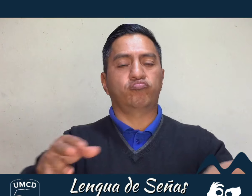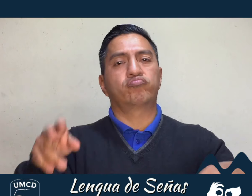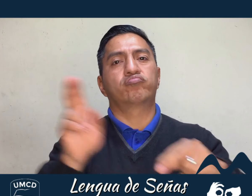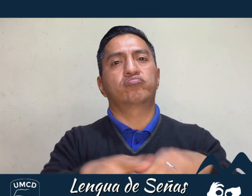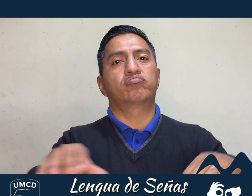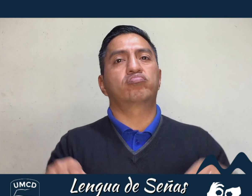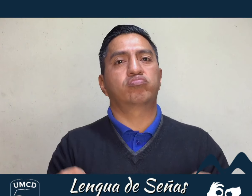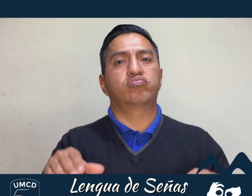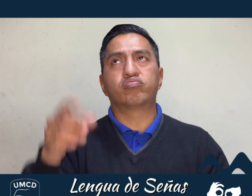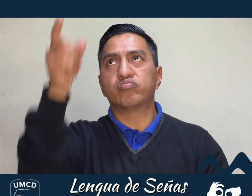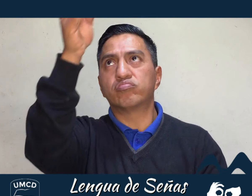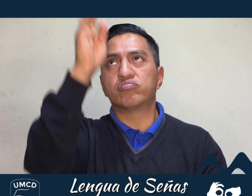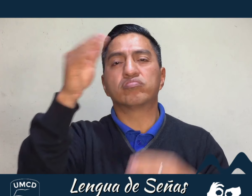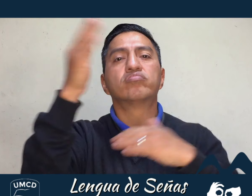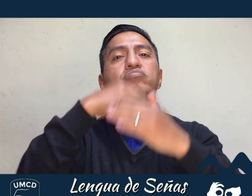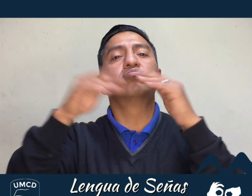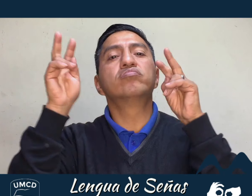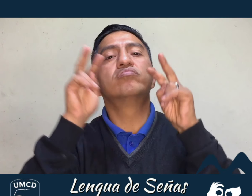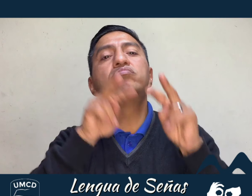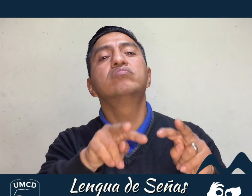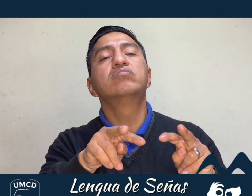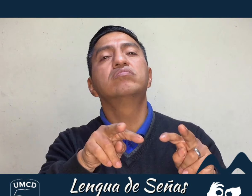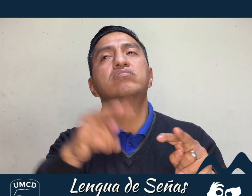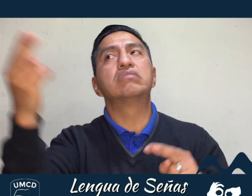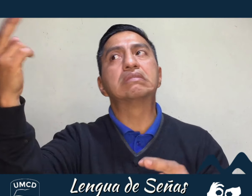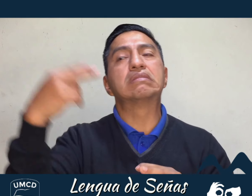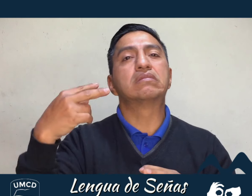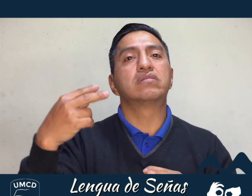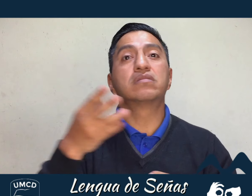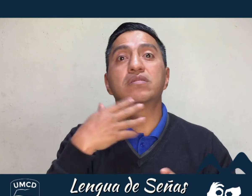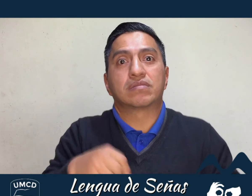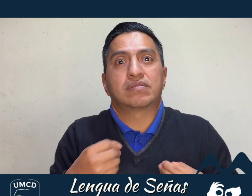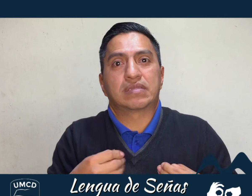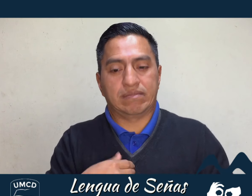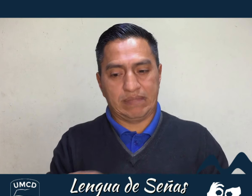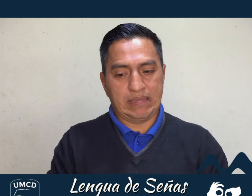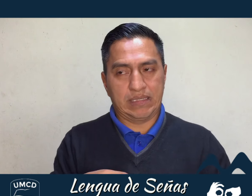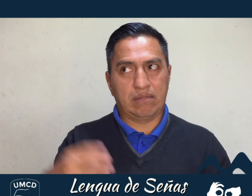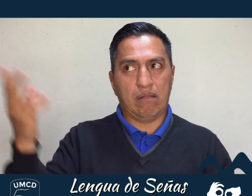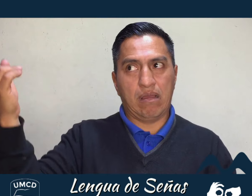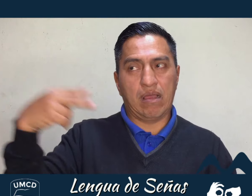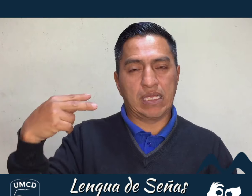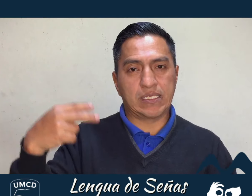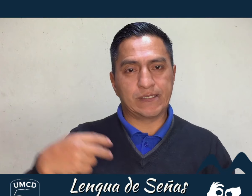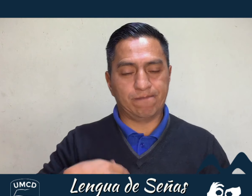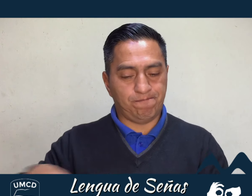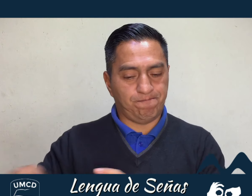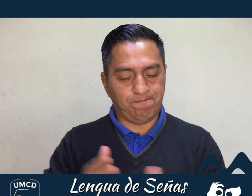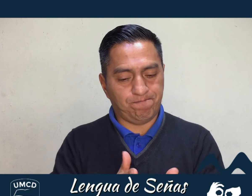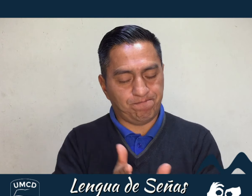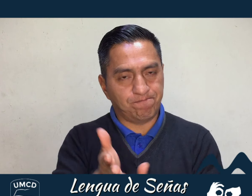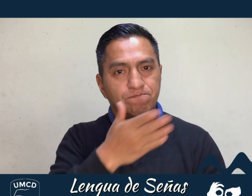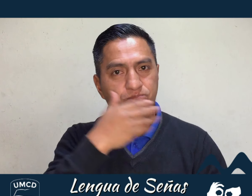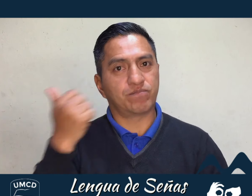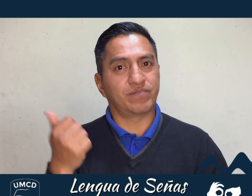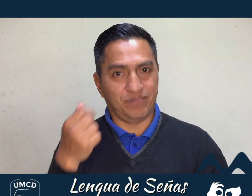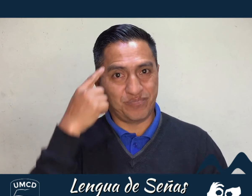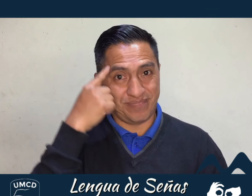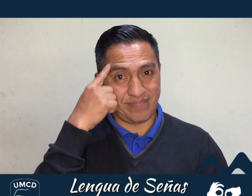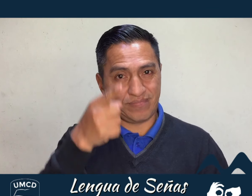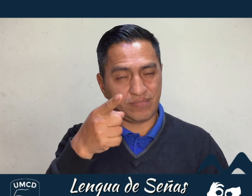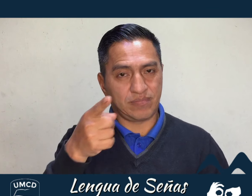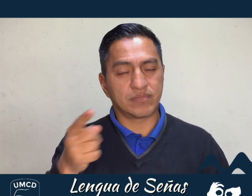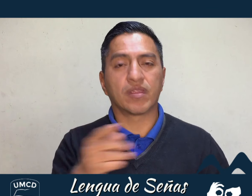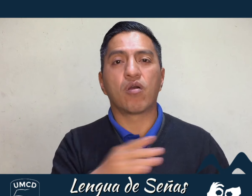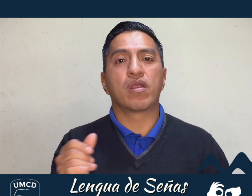observándonos. ¿Será que cambiaría en algo nuestra forma de comportarnos? Yo creo que sí, por lo menos la mía cambiaría, estoy seguro que sí. Ahora,